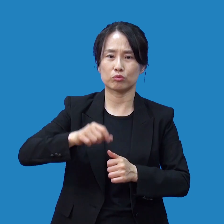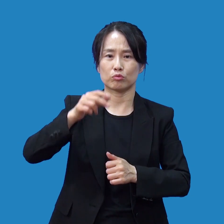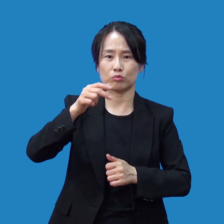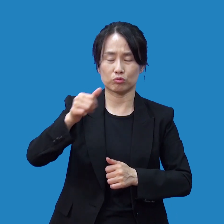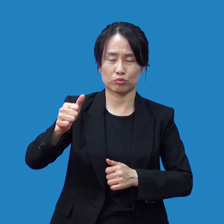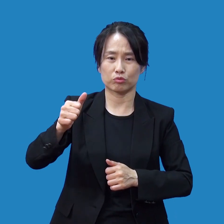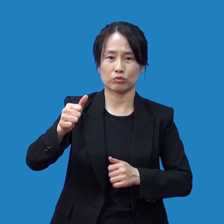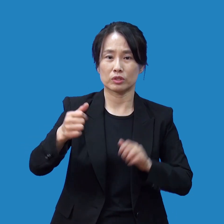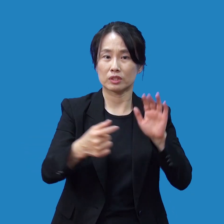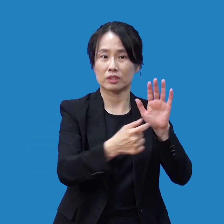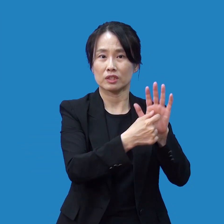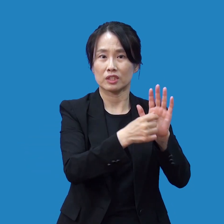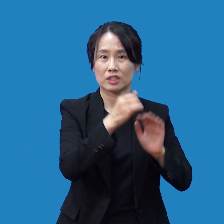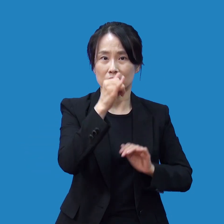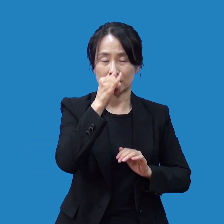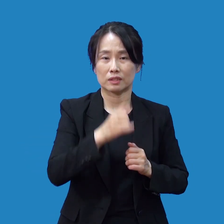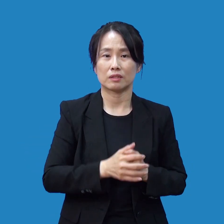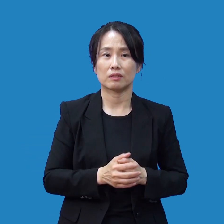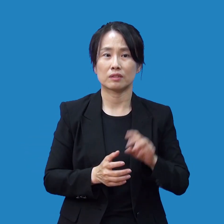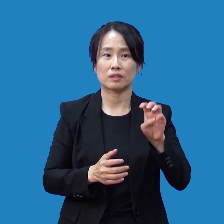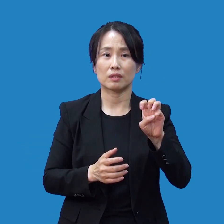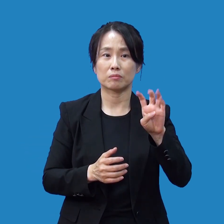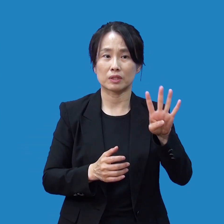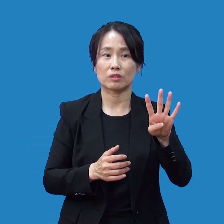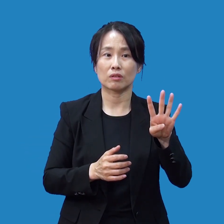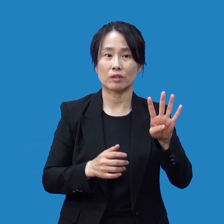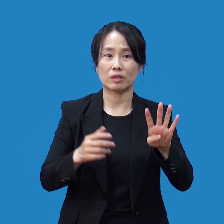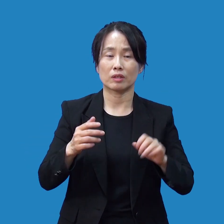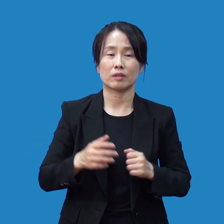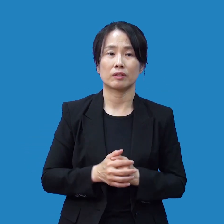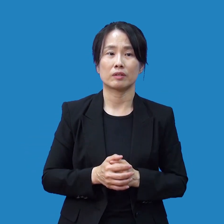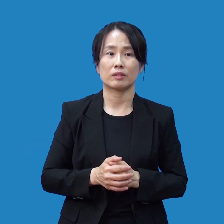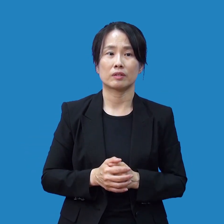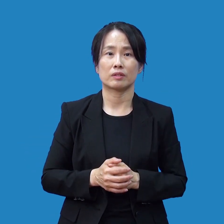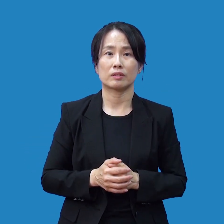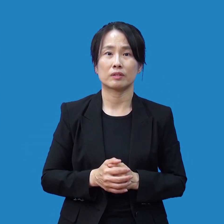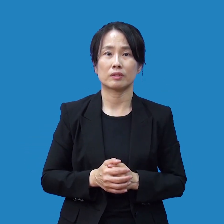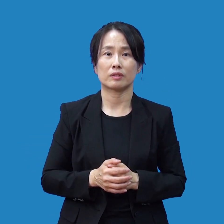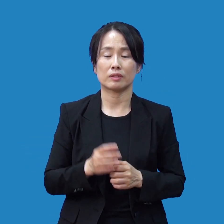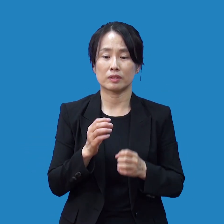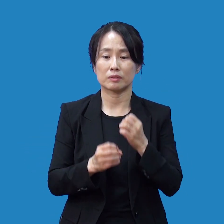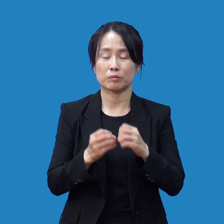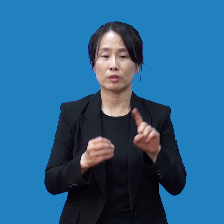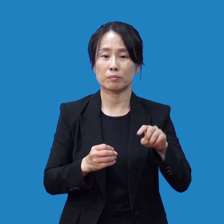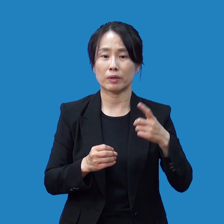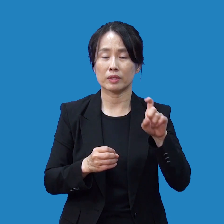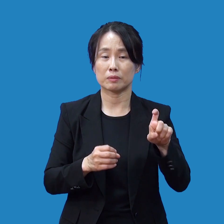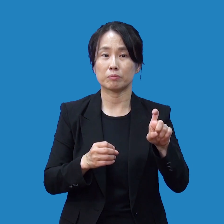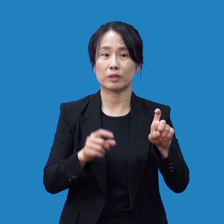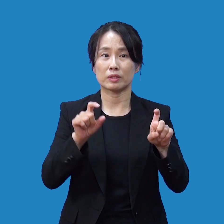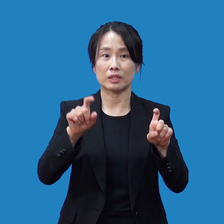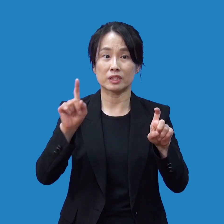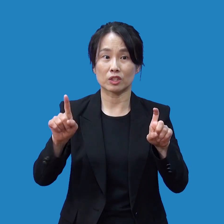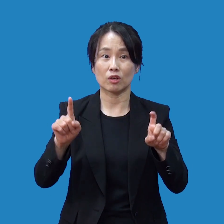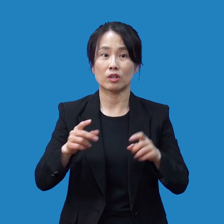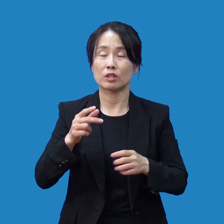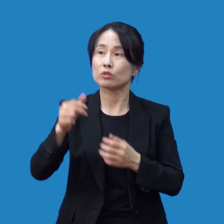있는데요. 34절에 보면 이것은 110편 1절을 인용한 건데, 주께서 내